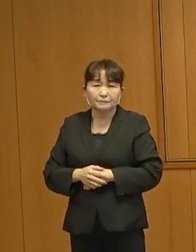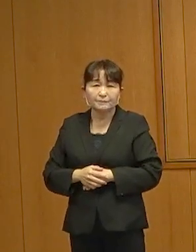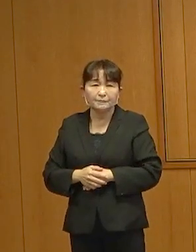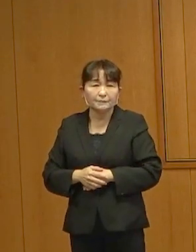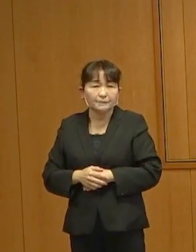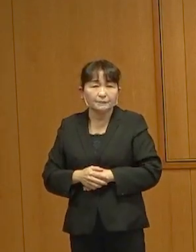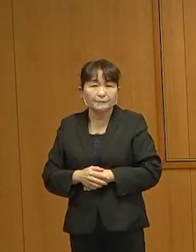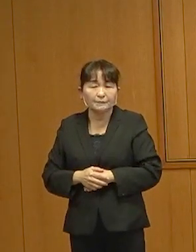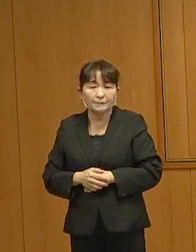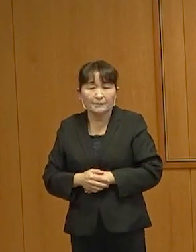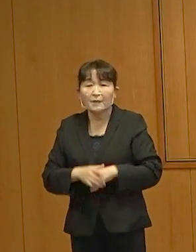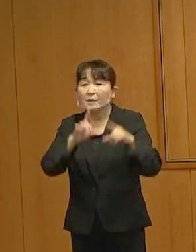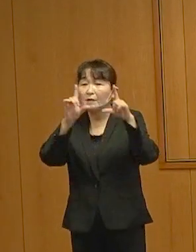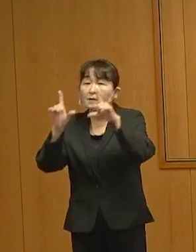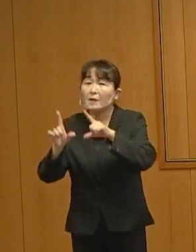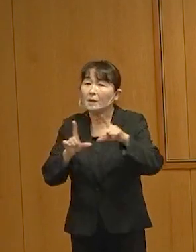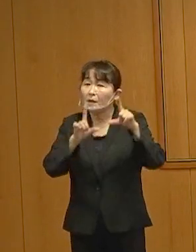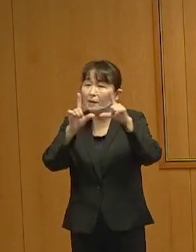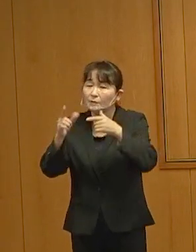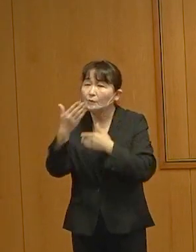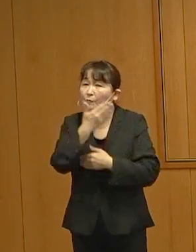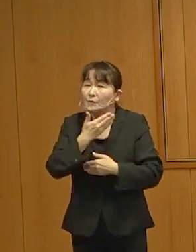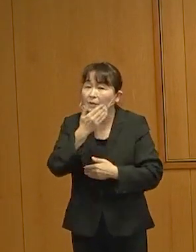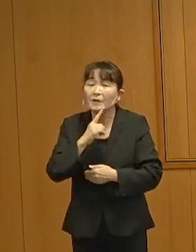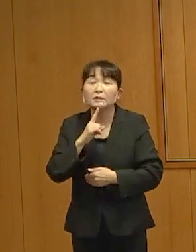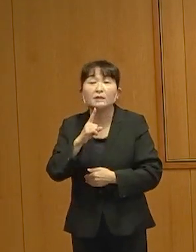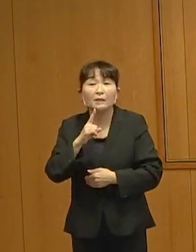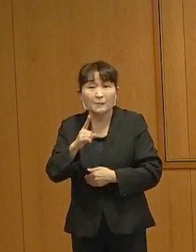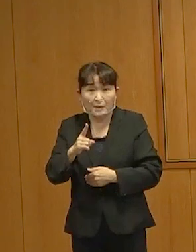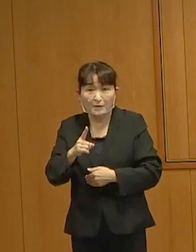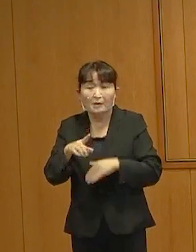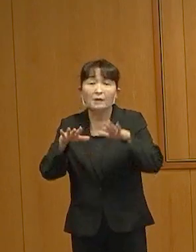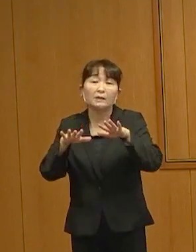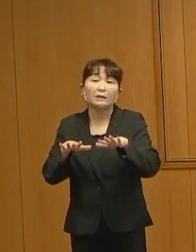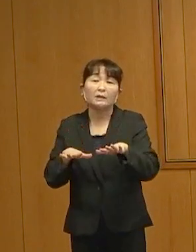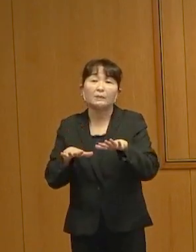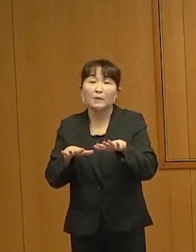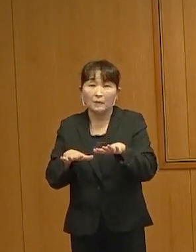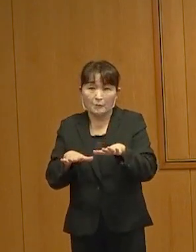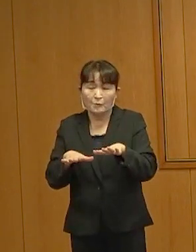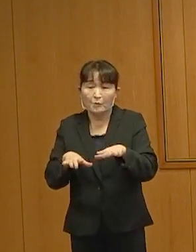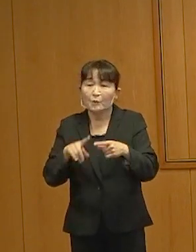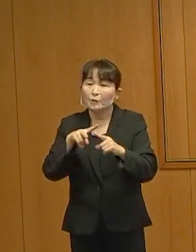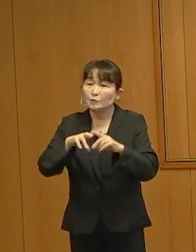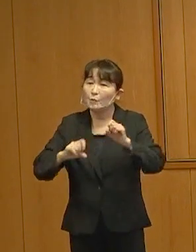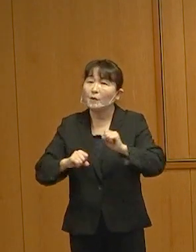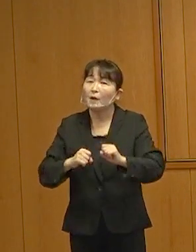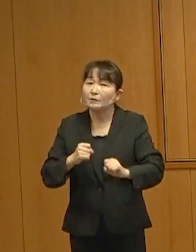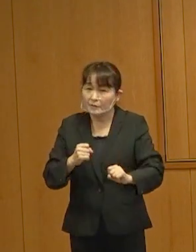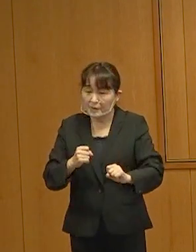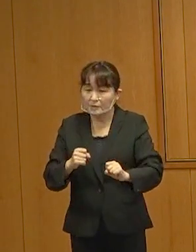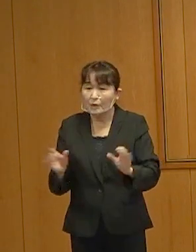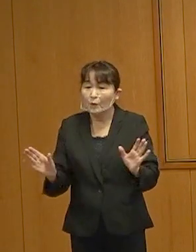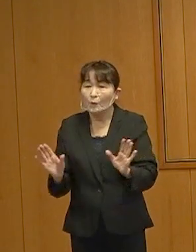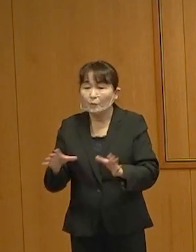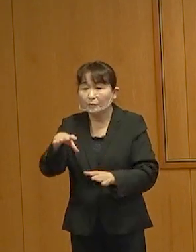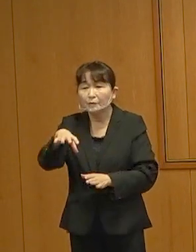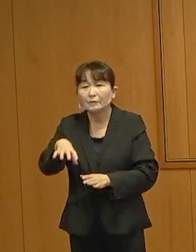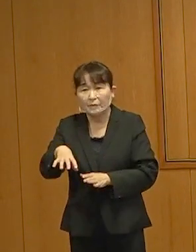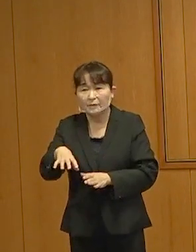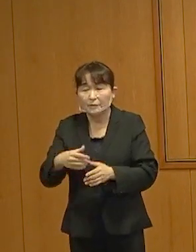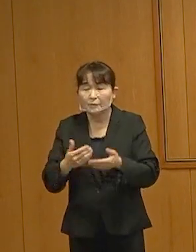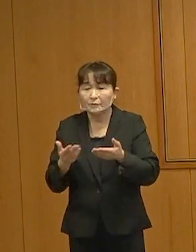。生活の部分では、今も小学生あるいは保育園生